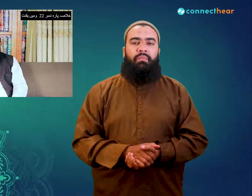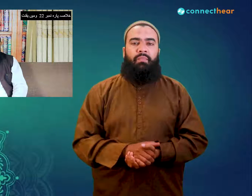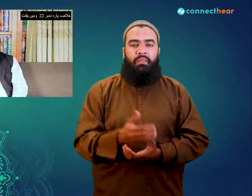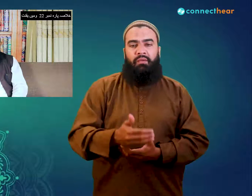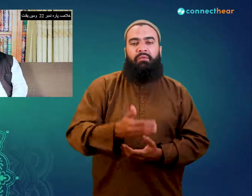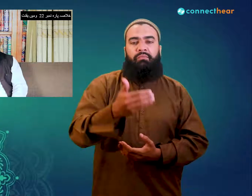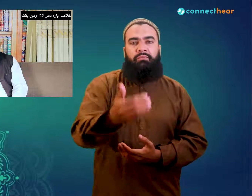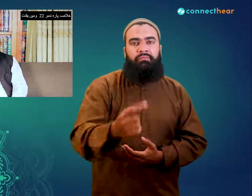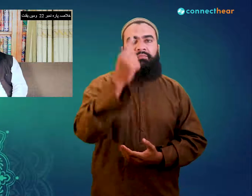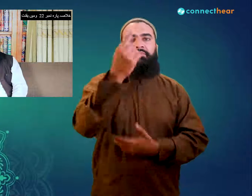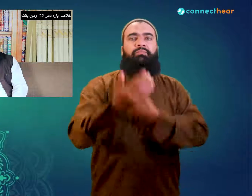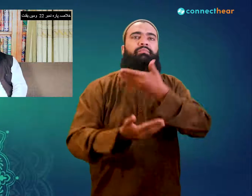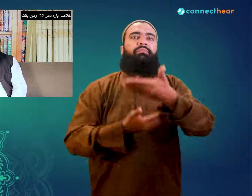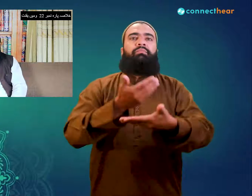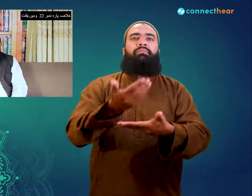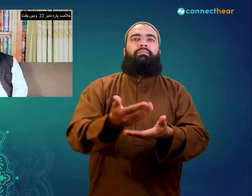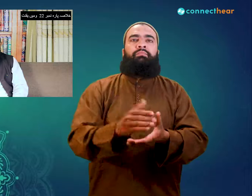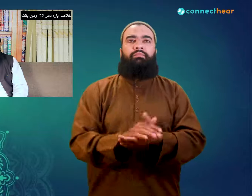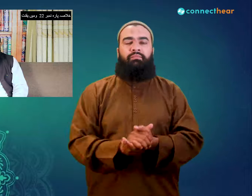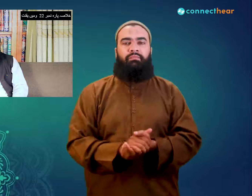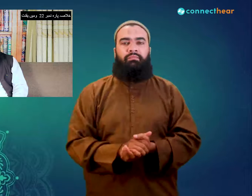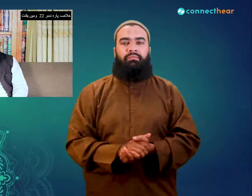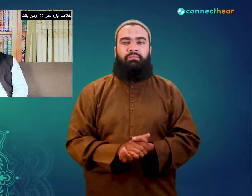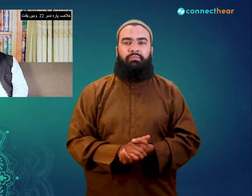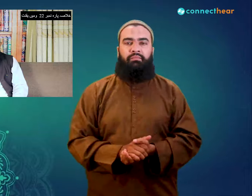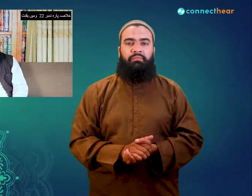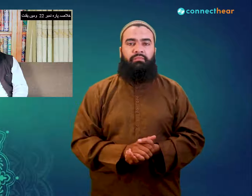آیت نمبر رکوع نمبر 3، آیت نمبر